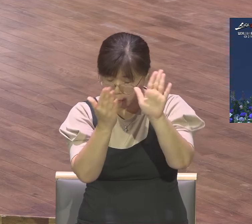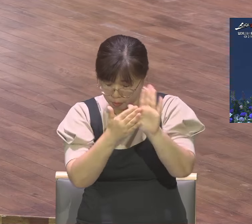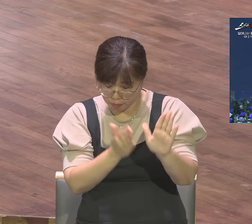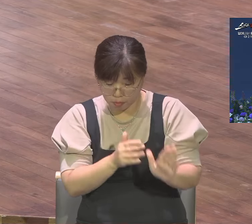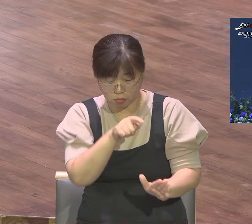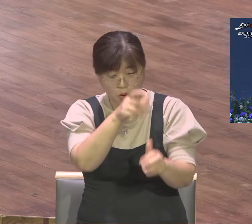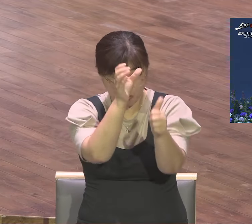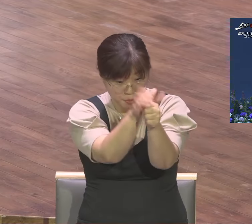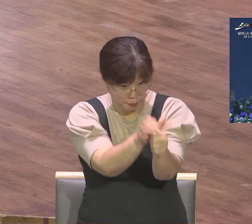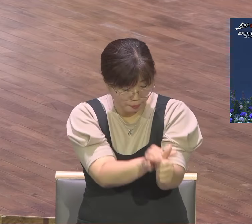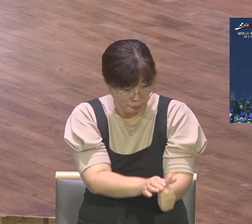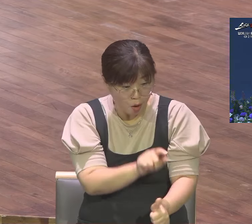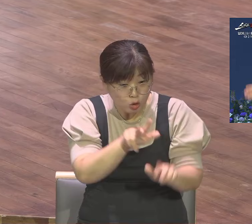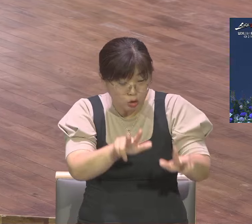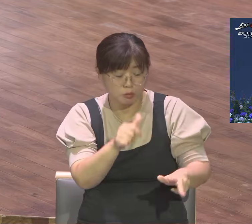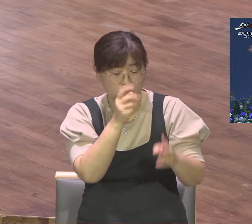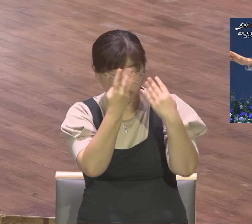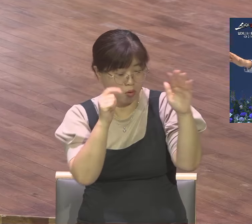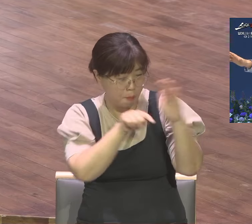끝나는 거예요.